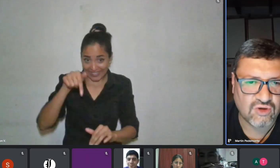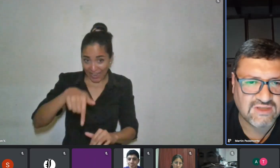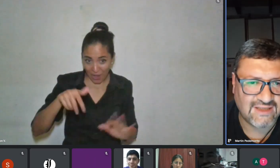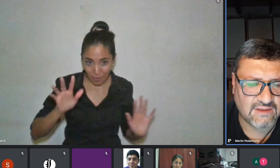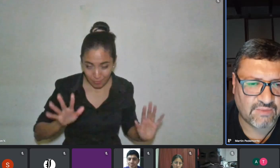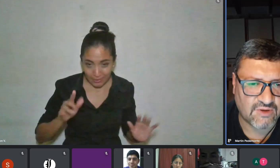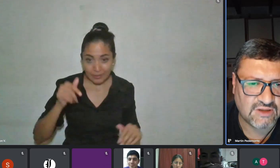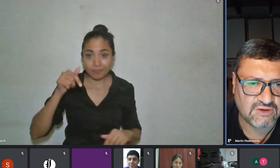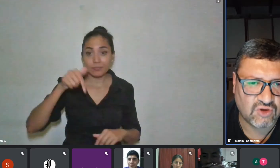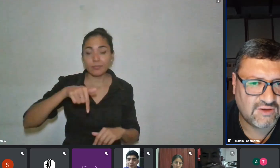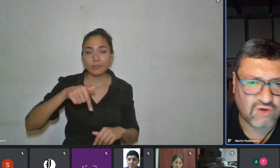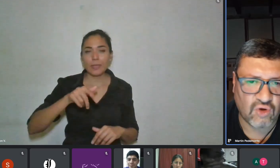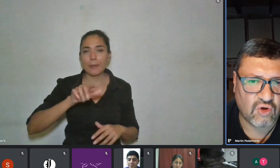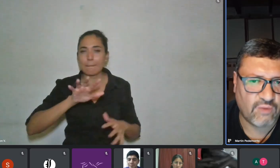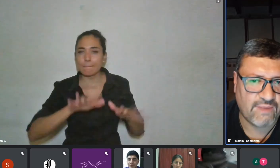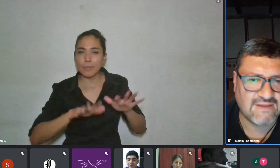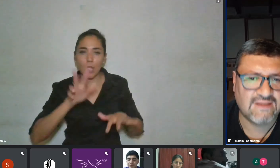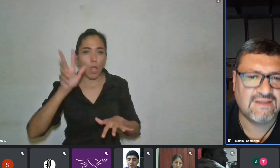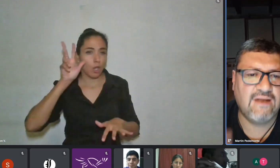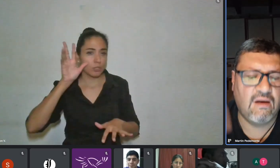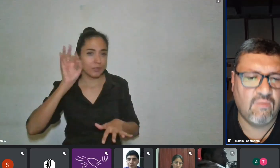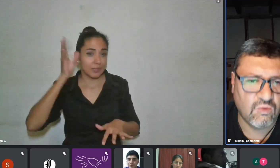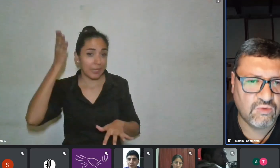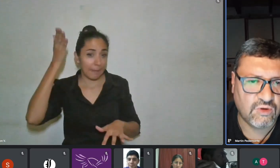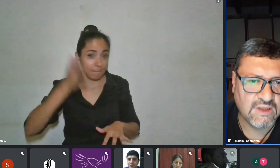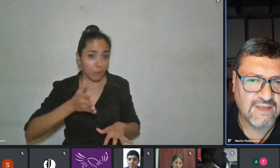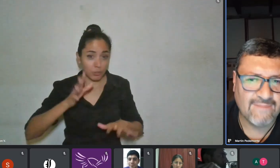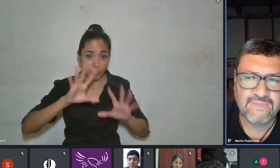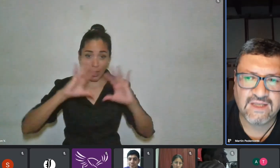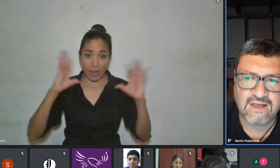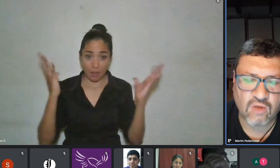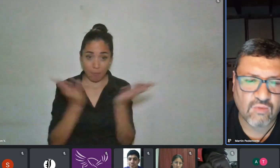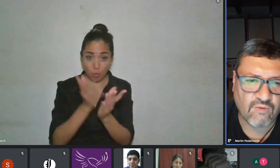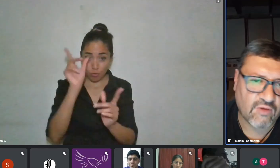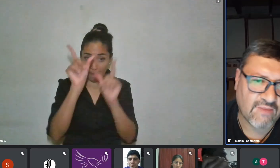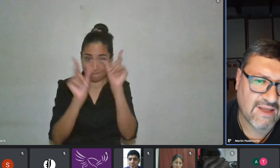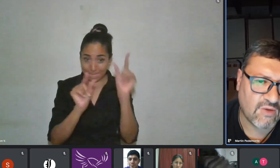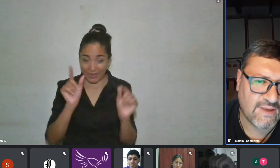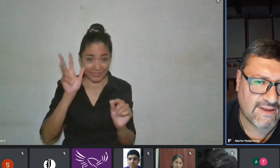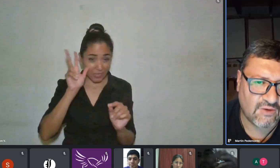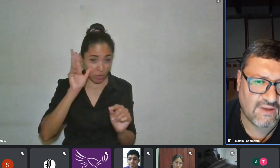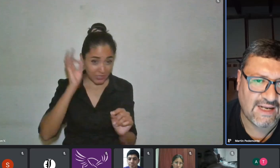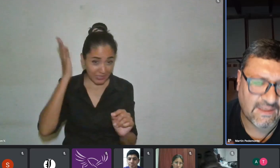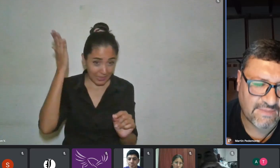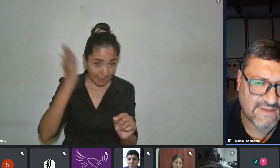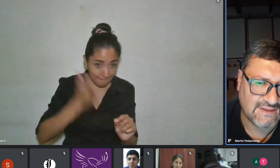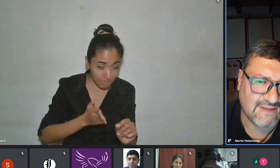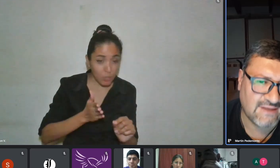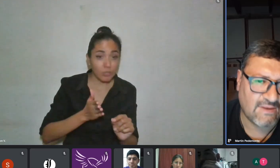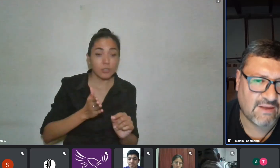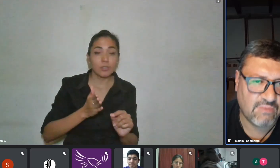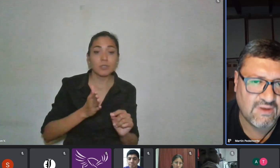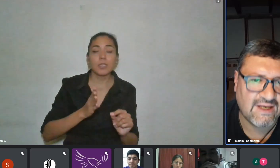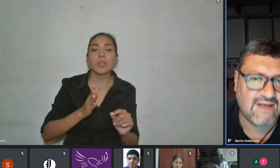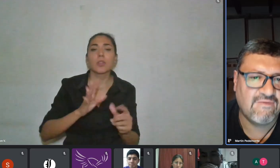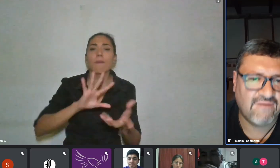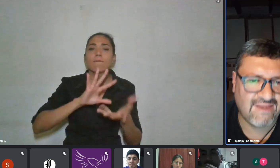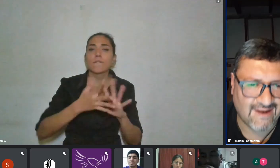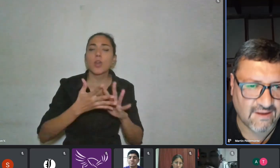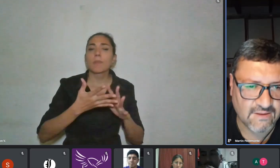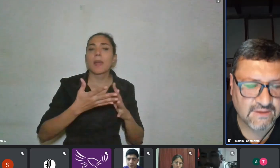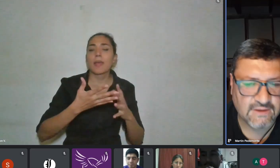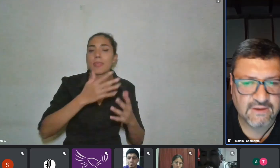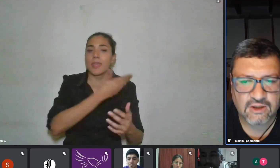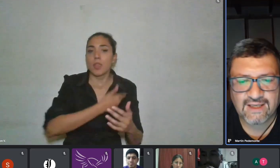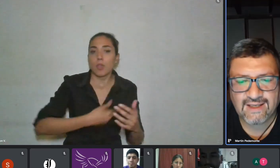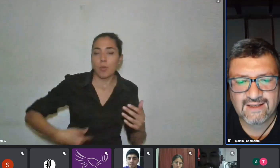diría que un 80% de todos los países en el mundo tienen como forma de gobierno la representativa republicana y